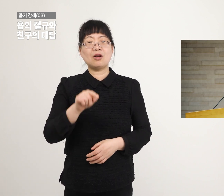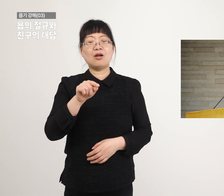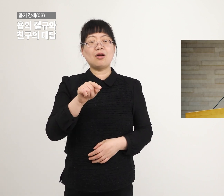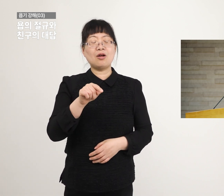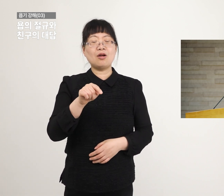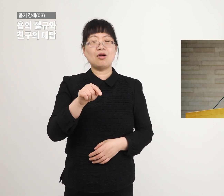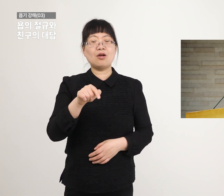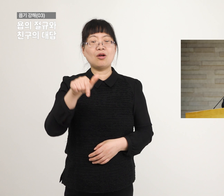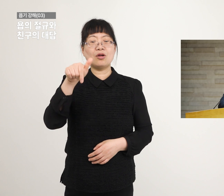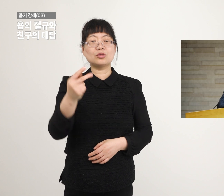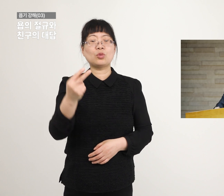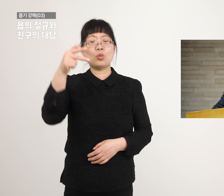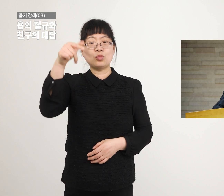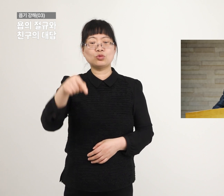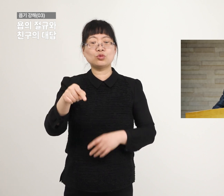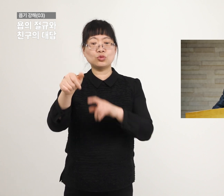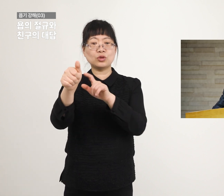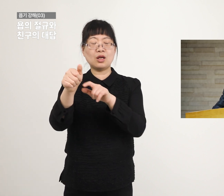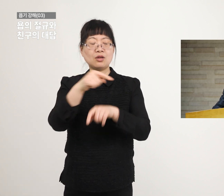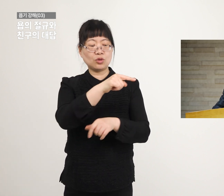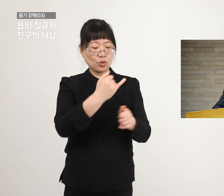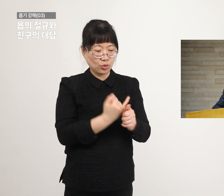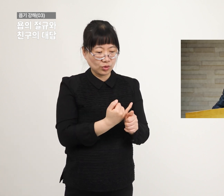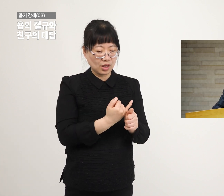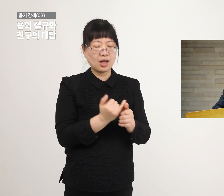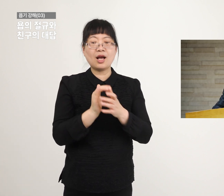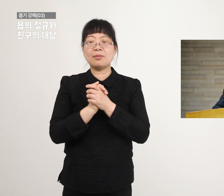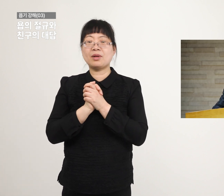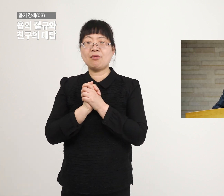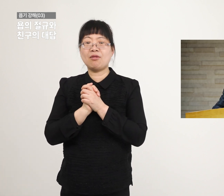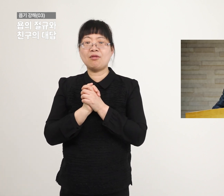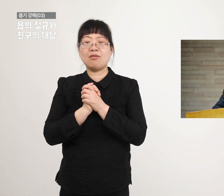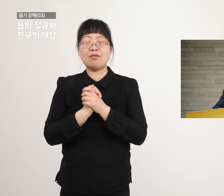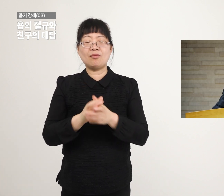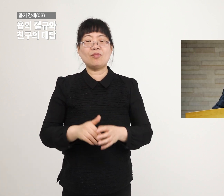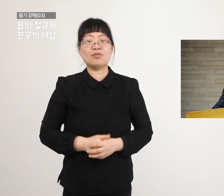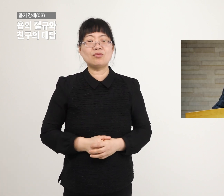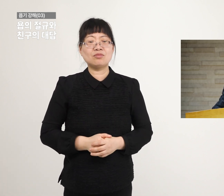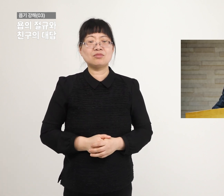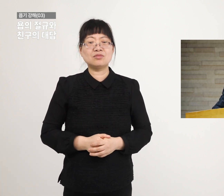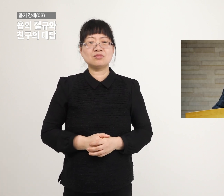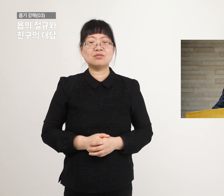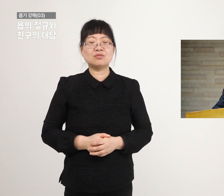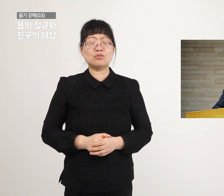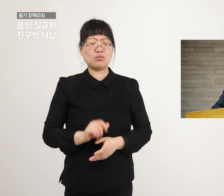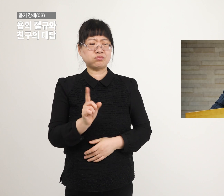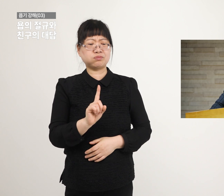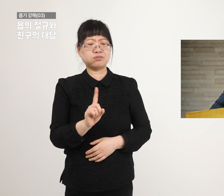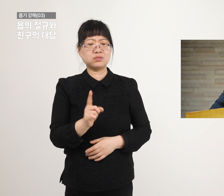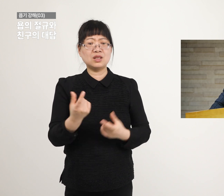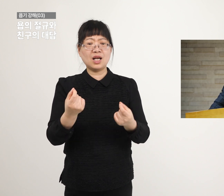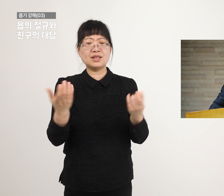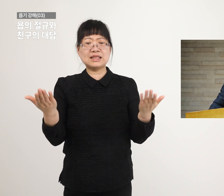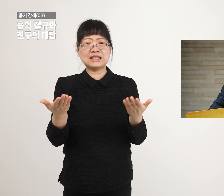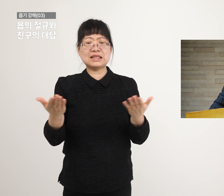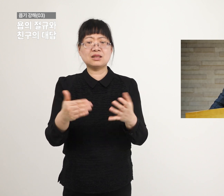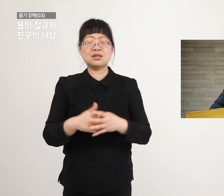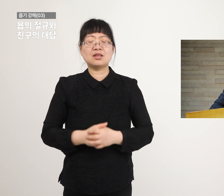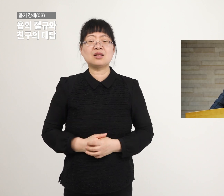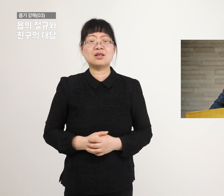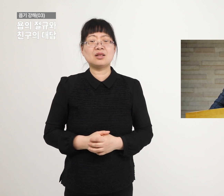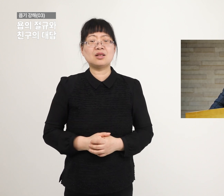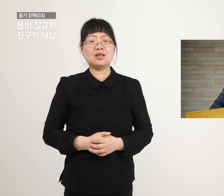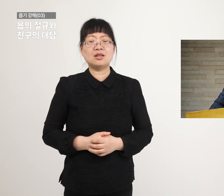교주가 너 얘랑 결혼해. 아멘. 이게 뭐예요? 이런 일이